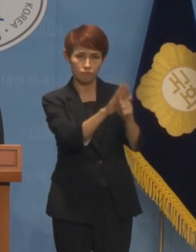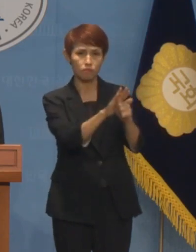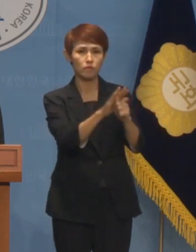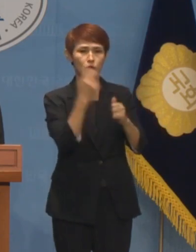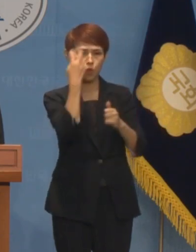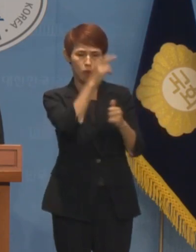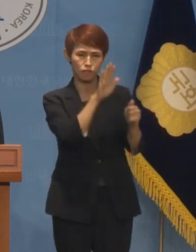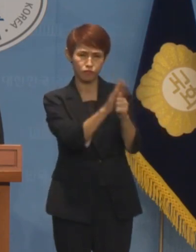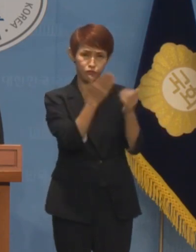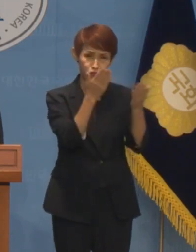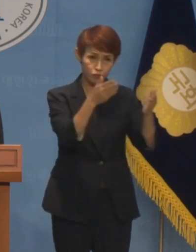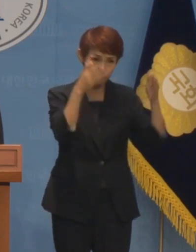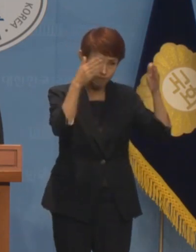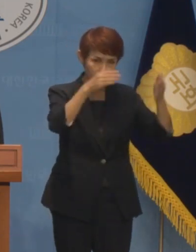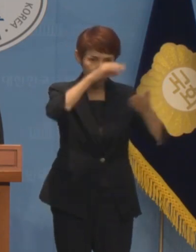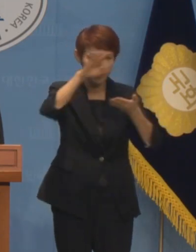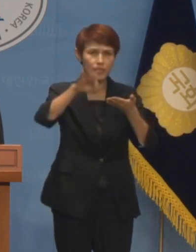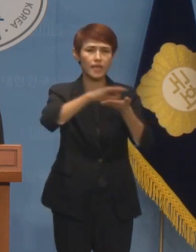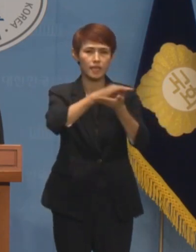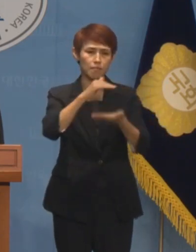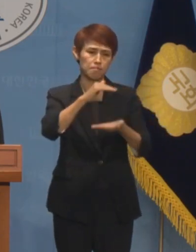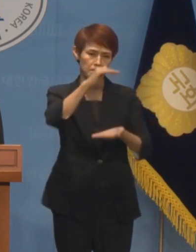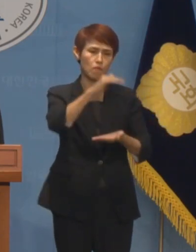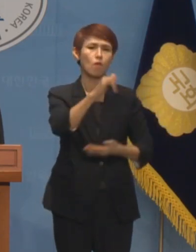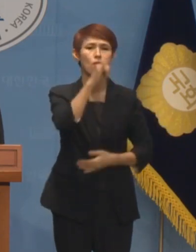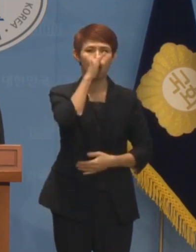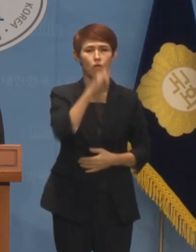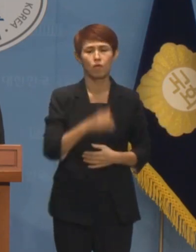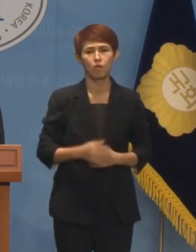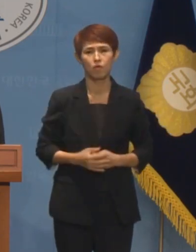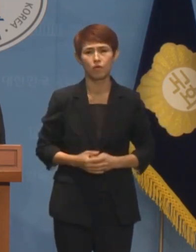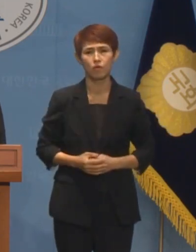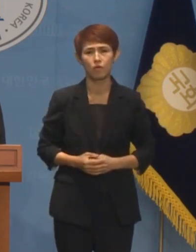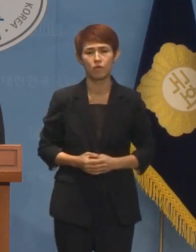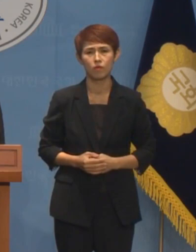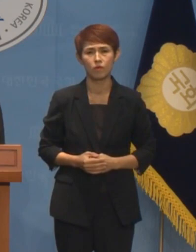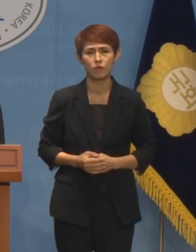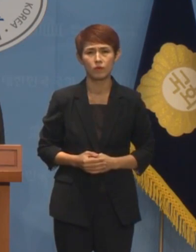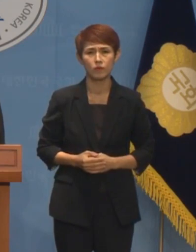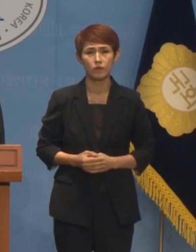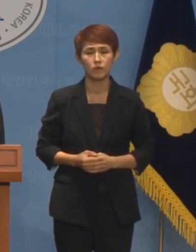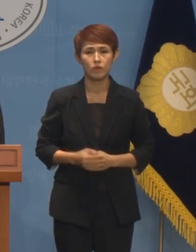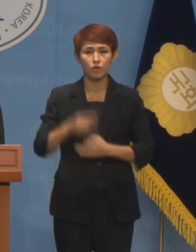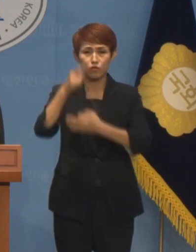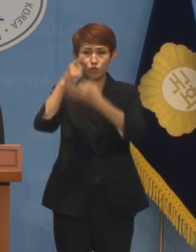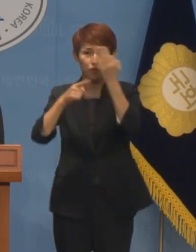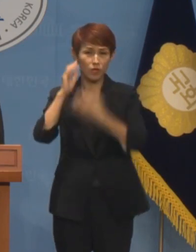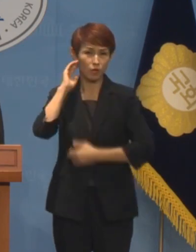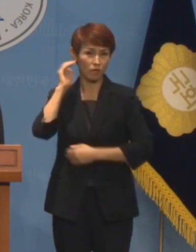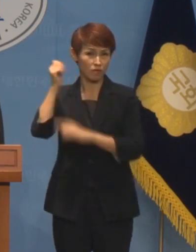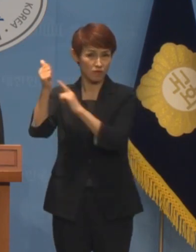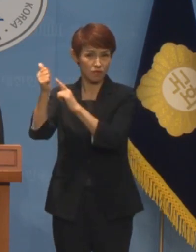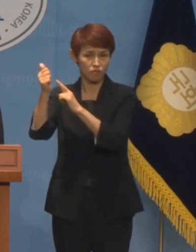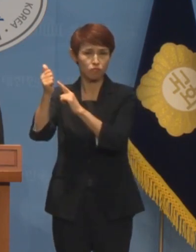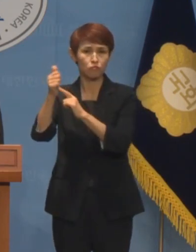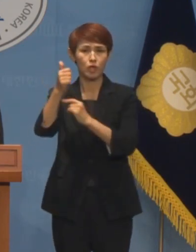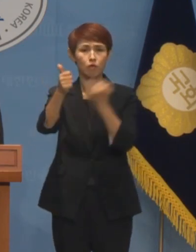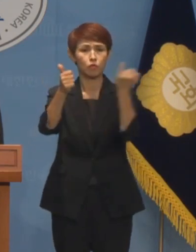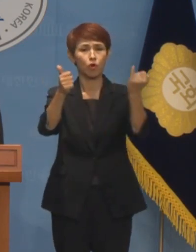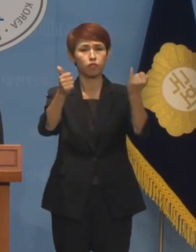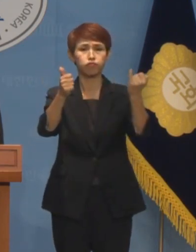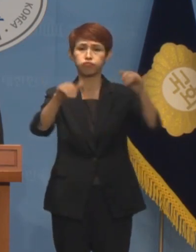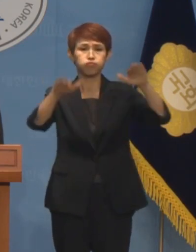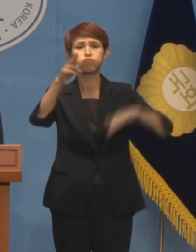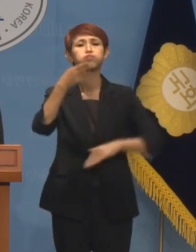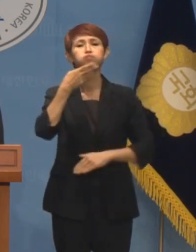등에 중점을 두고 편성했다고 밝혔습니다. 윤석열 대통령은 구조적